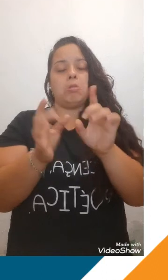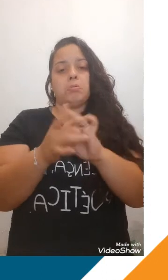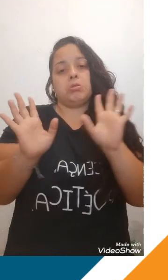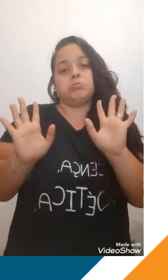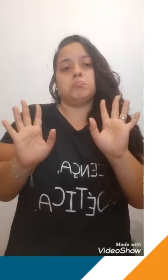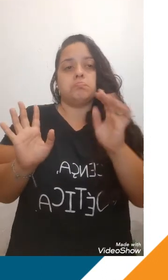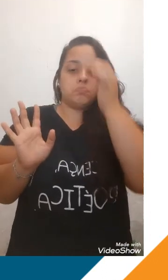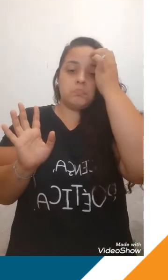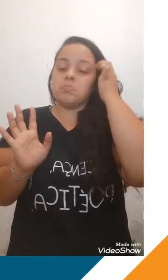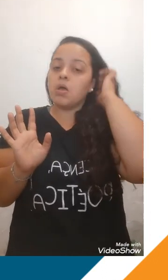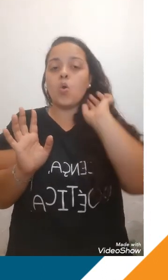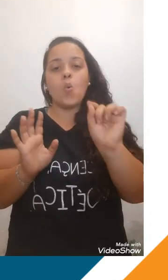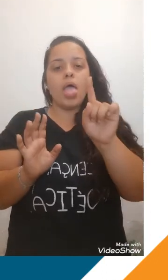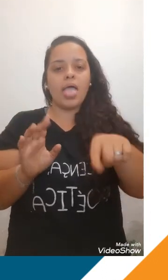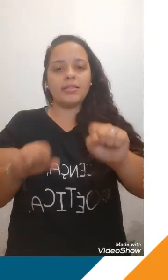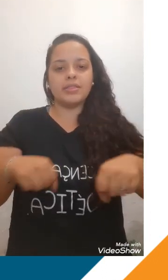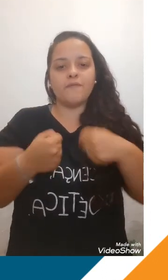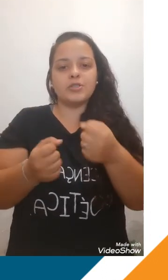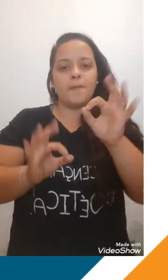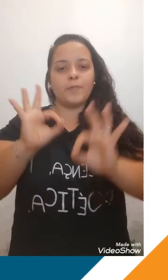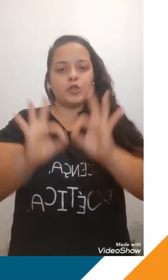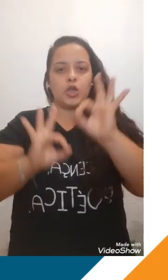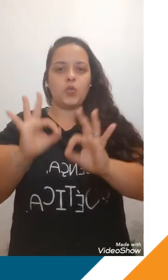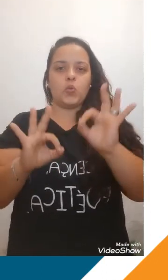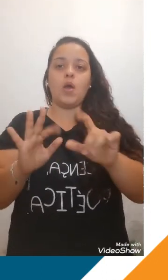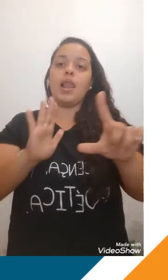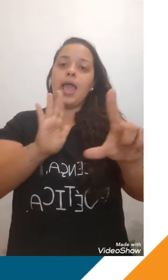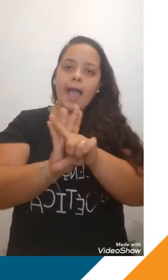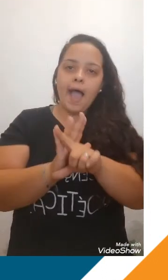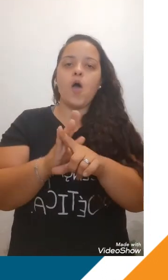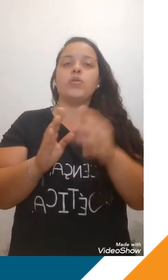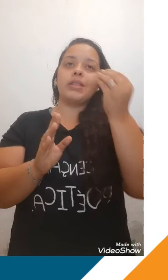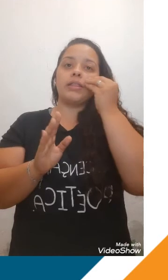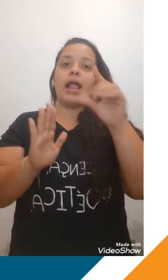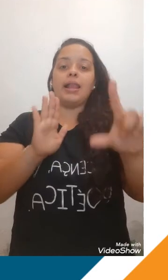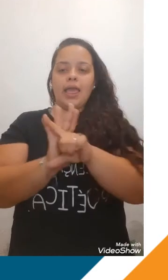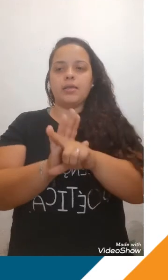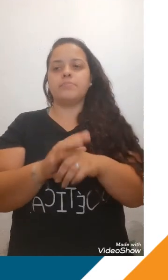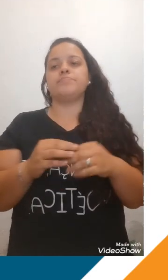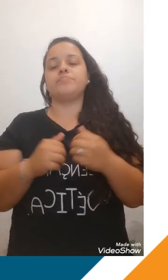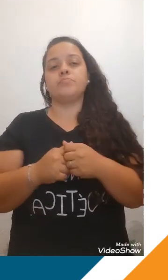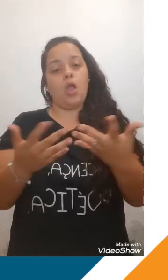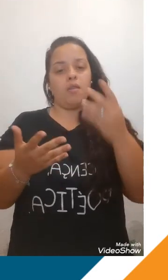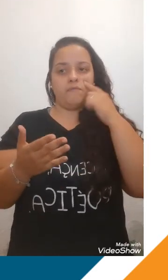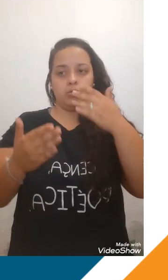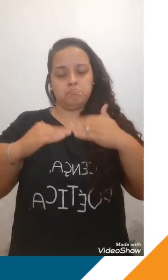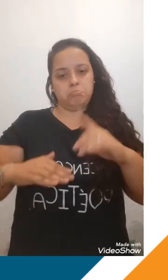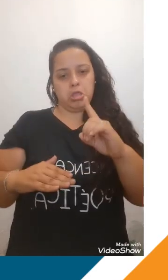é a defesa desse projeto legal, um projeto pela lei. Vamos ler as demais alternativas.